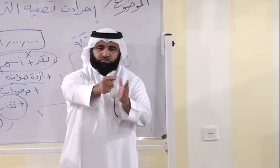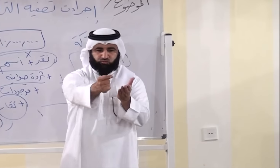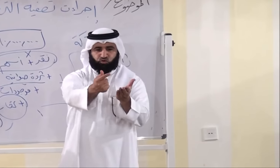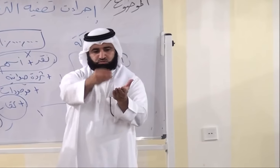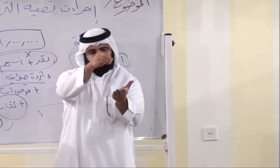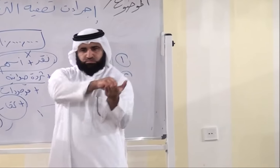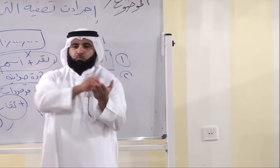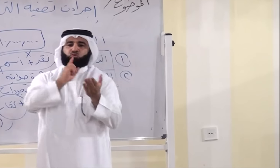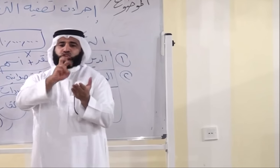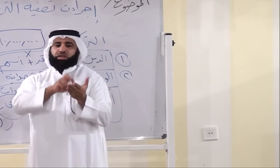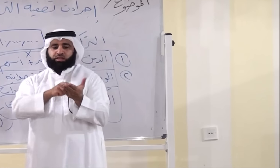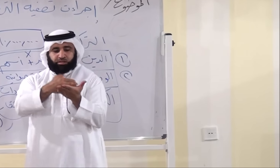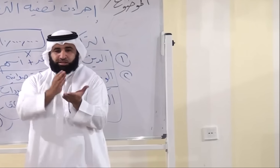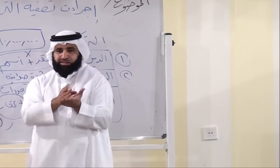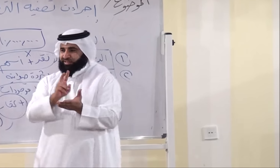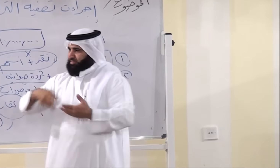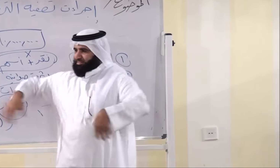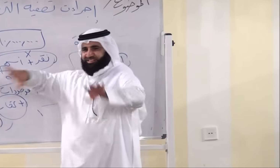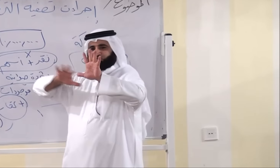في الشراء.